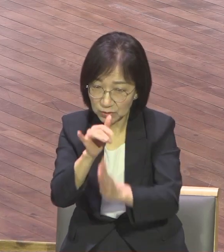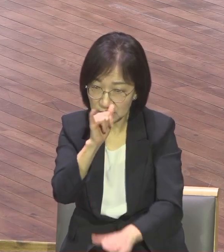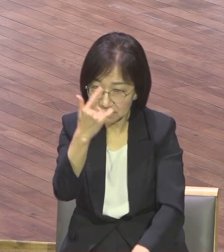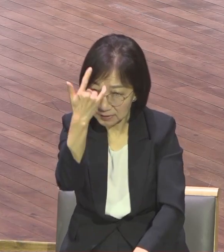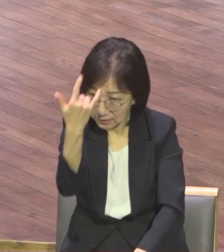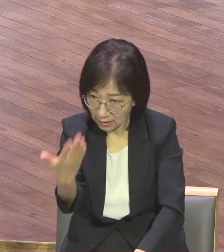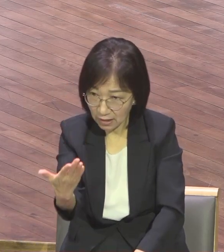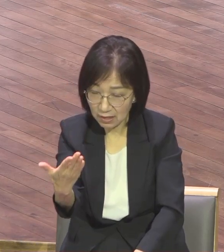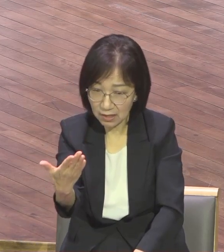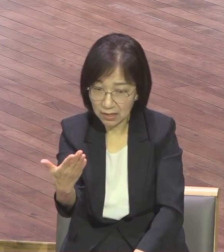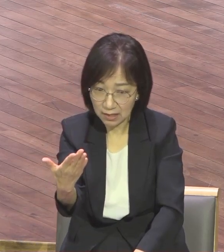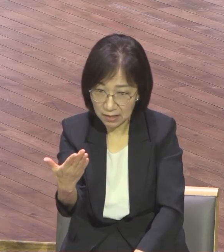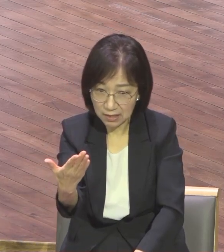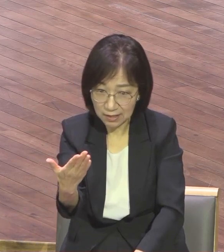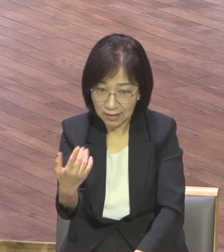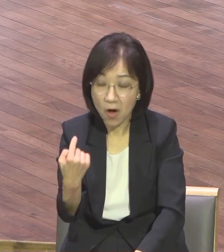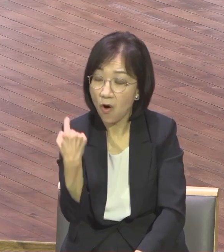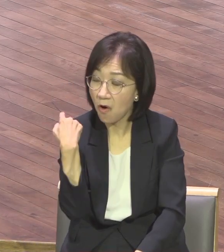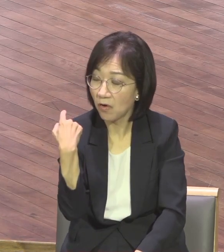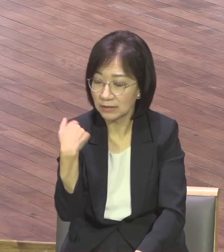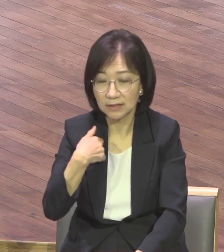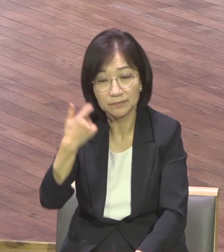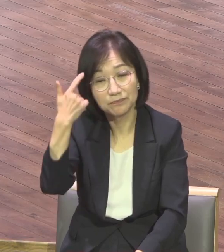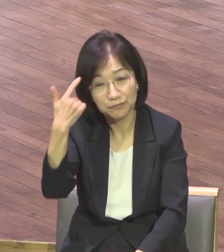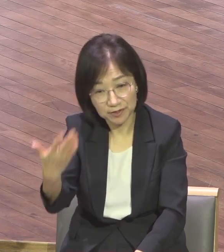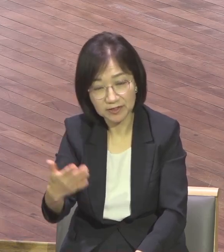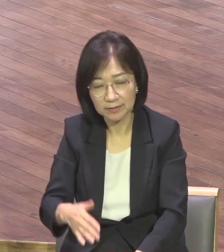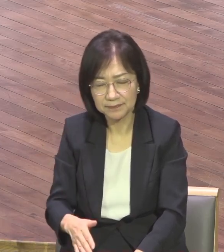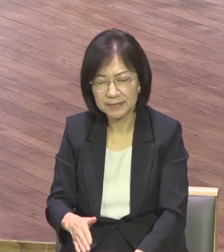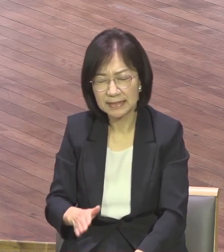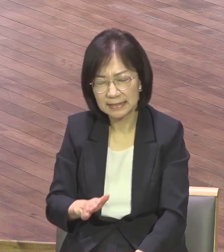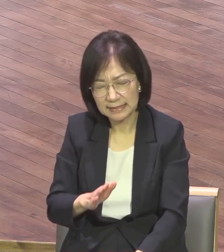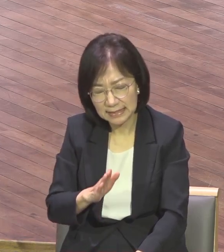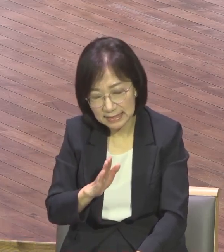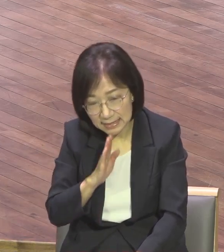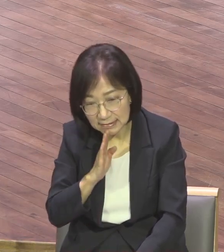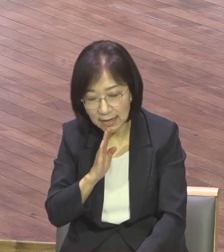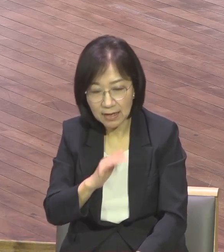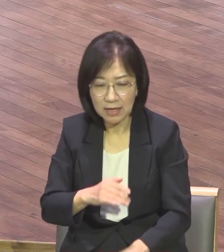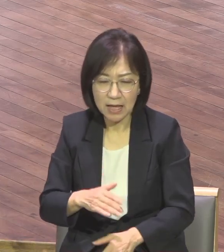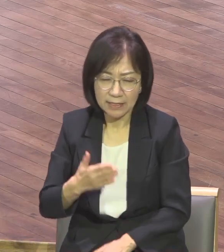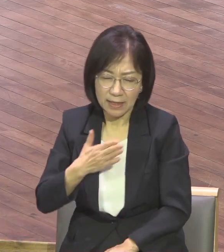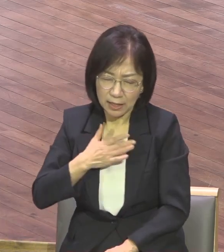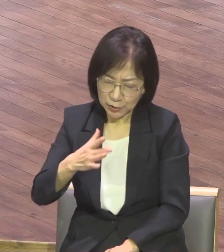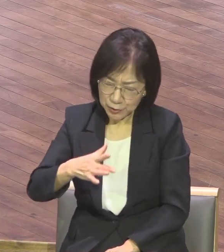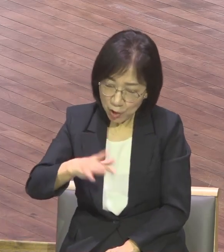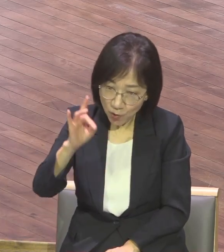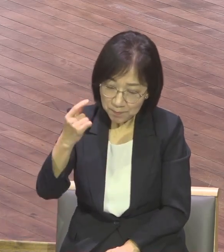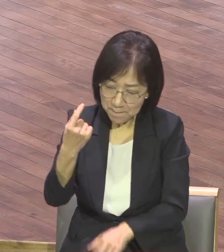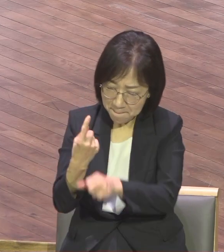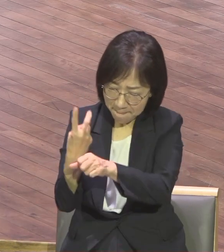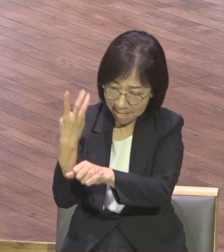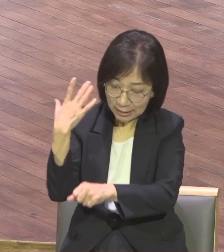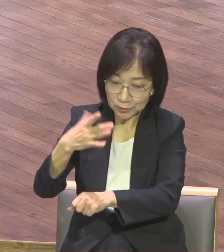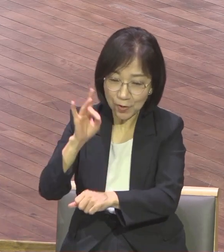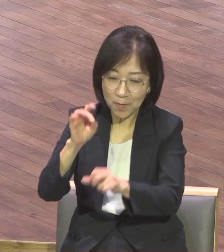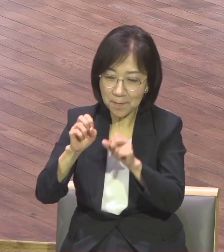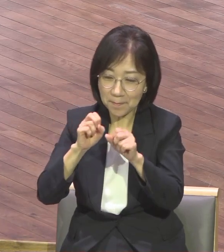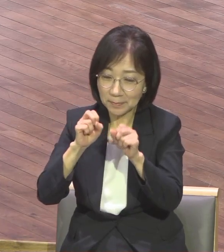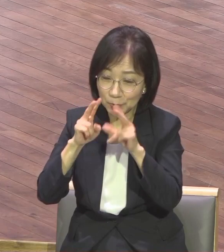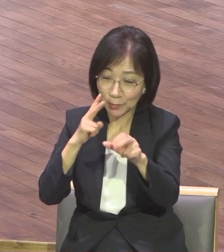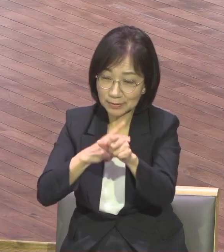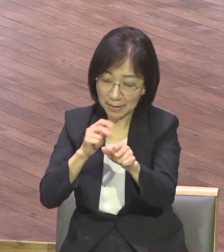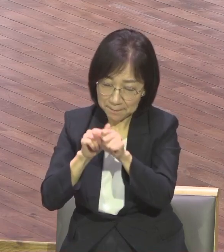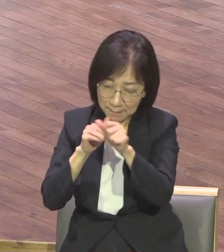하나님 앞에 정말로 가난한 심정으로 내가 처음 파송된 선교사의 심정으로 기도하는 생활을